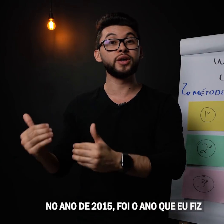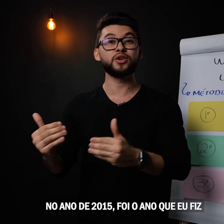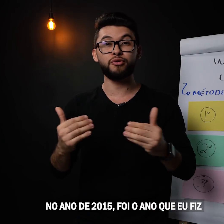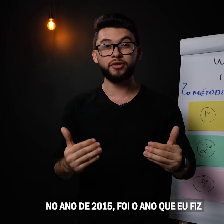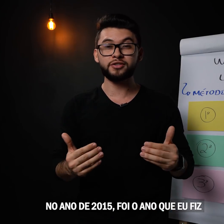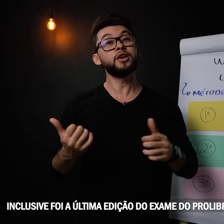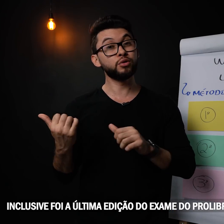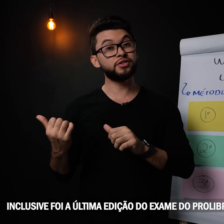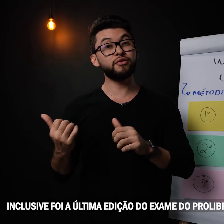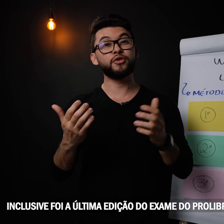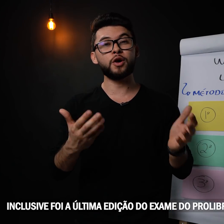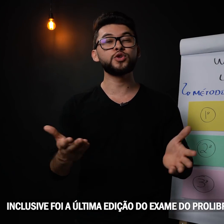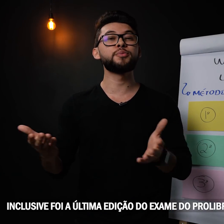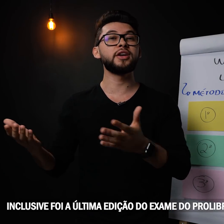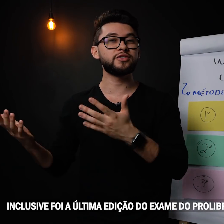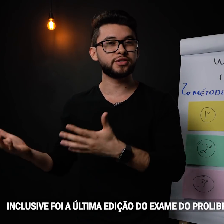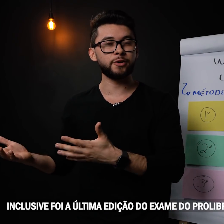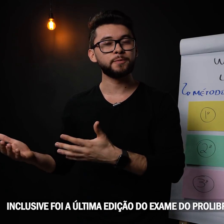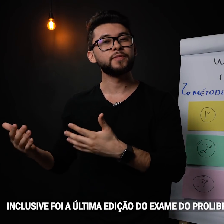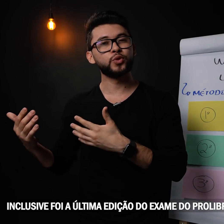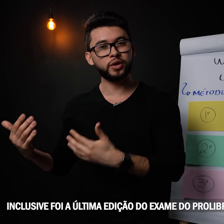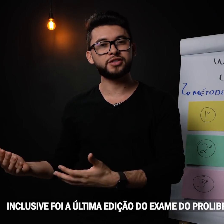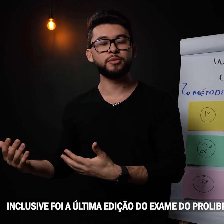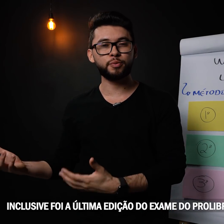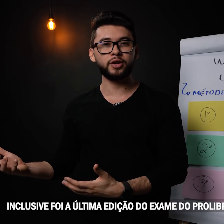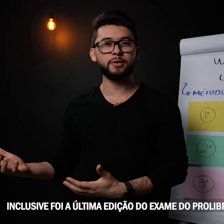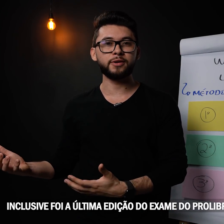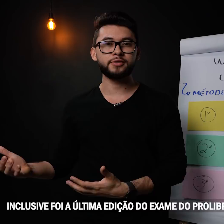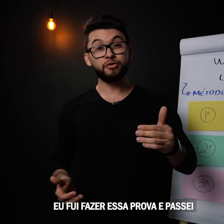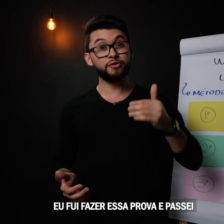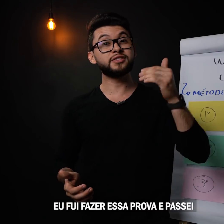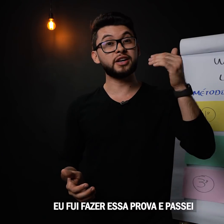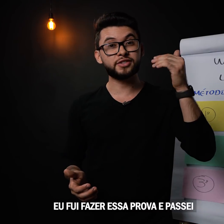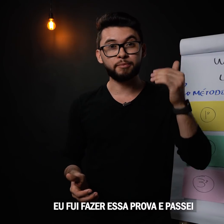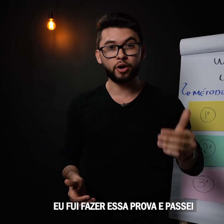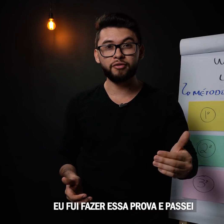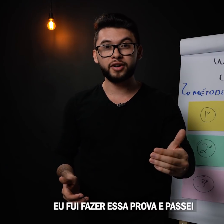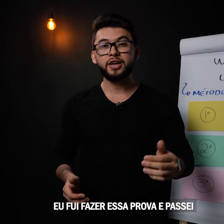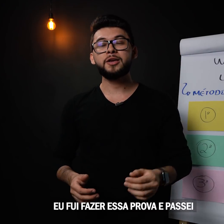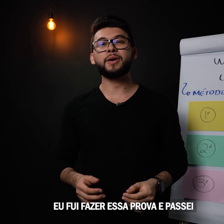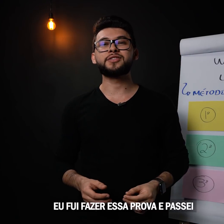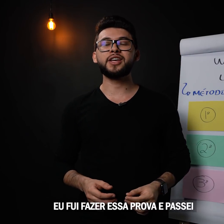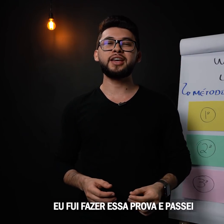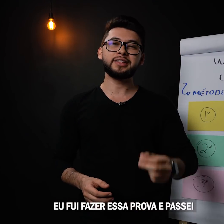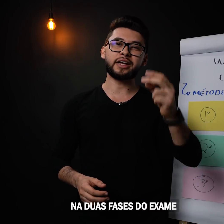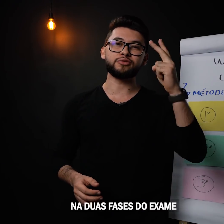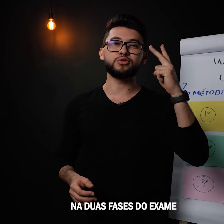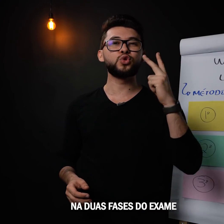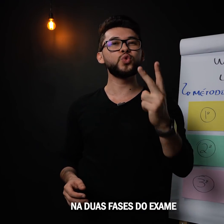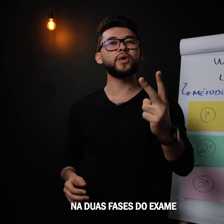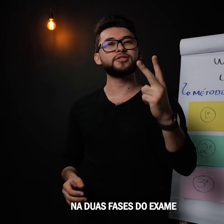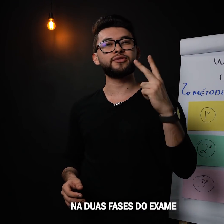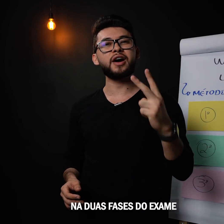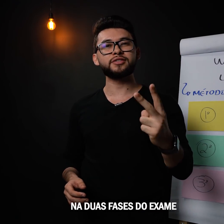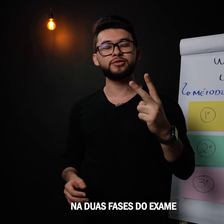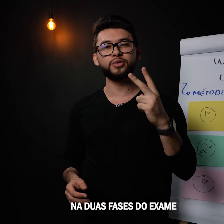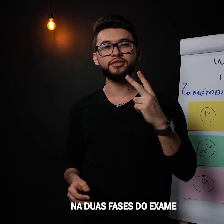que eu fiz, inclusive foi a última edição do exame do ProLibras. Eu fui fazer essa prova e passei nas duas fases do